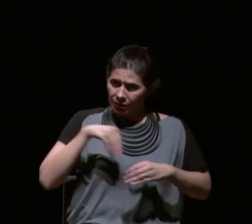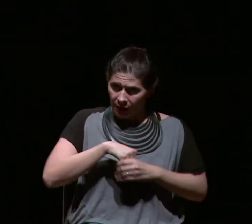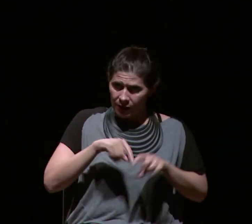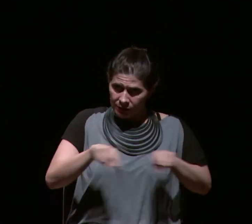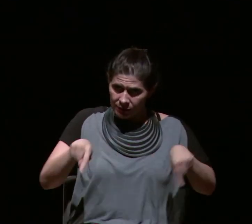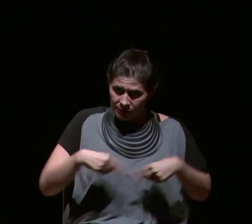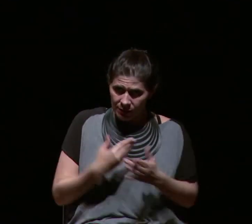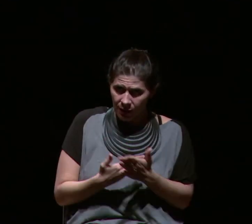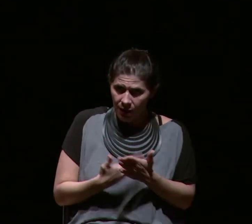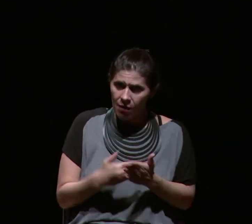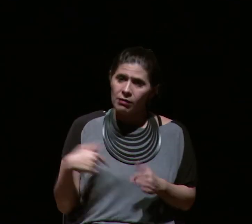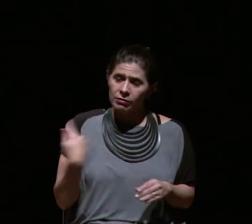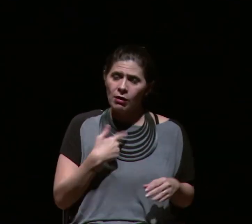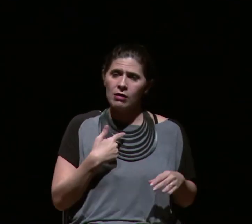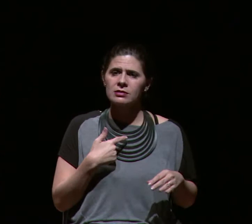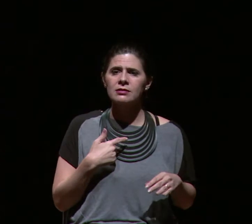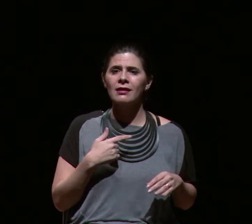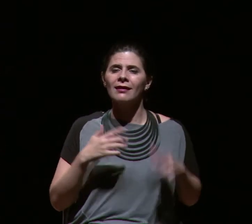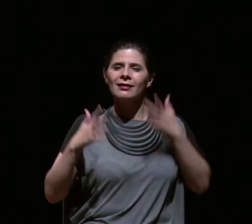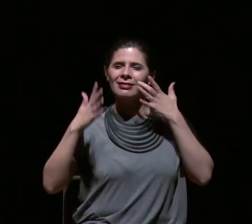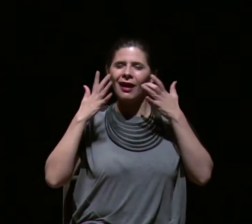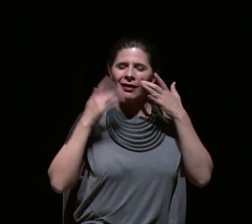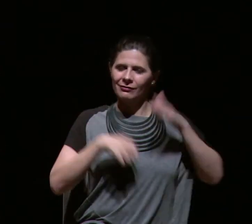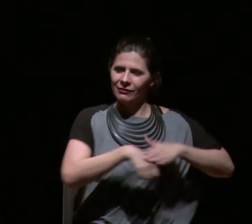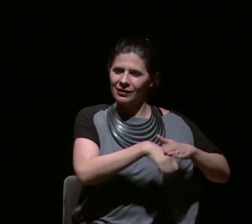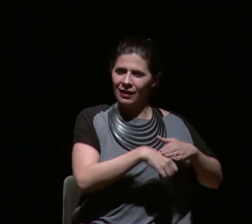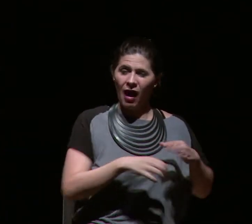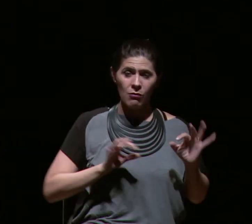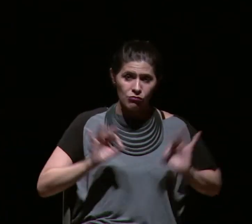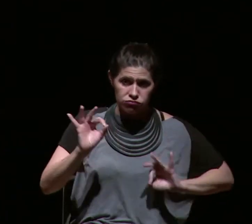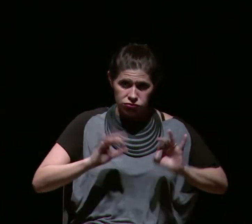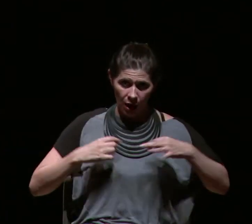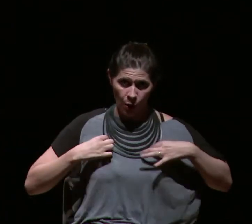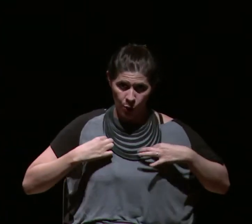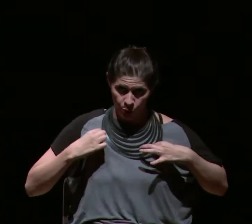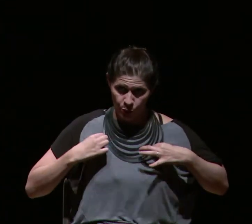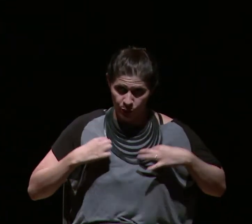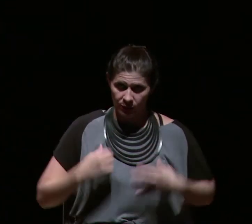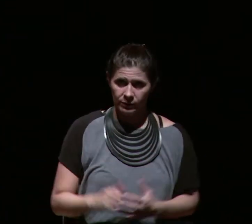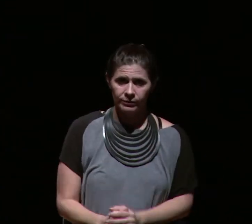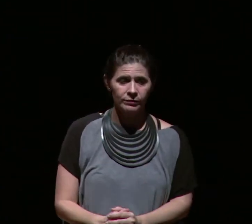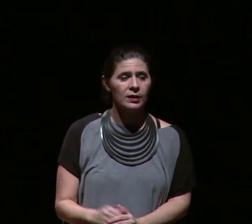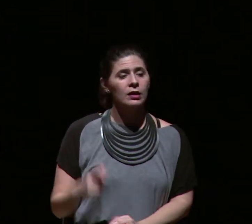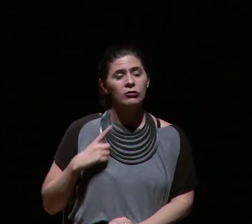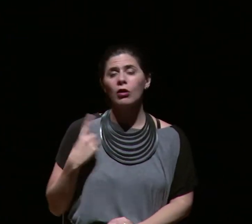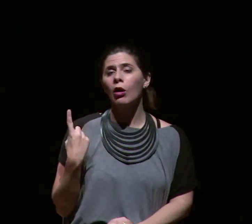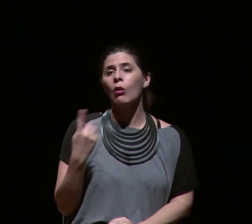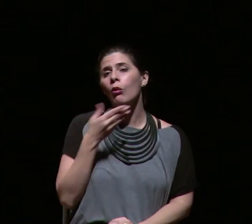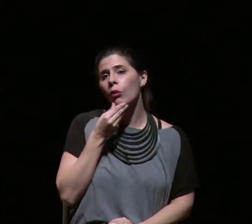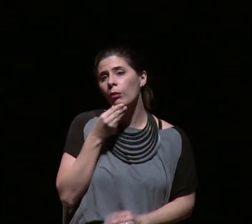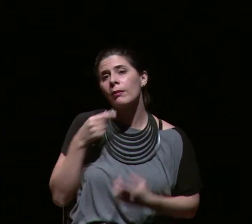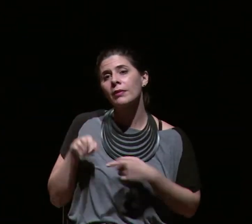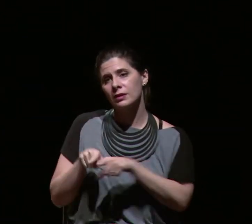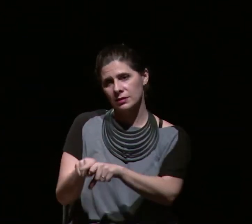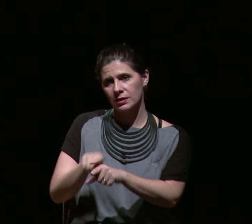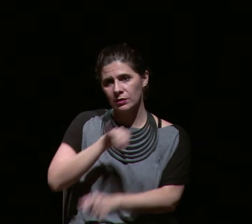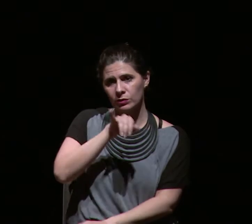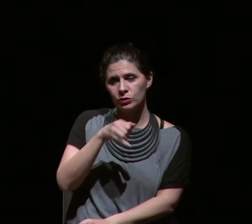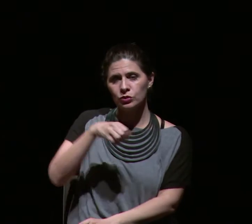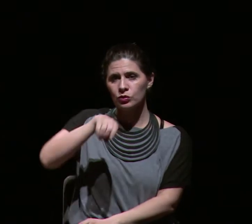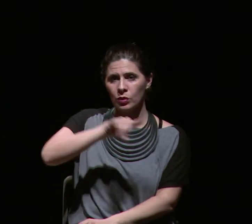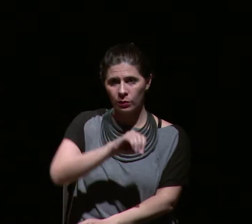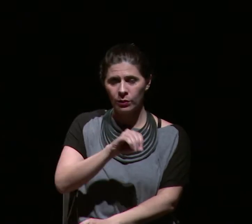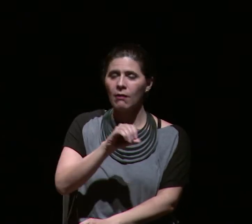grande cenário para uma peça teatral a ser apresentada pelos alunos. E nisso eu tinha um grande parceiro, o João Alves. Entre